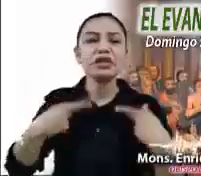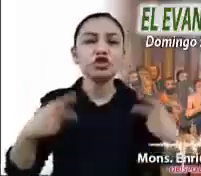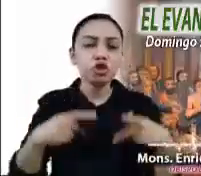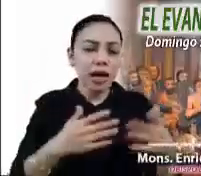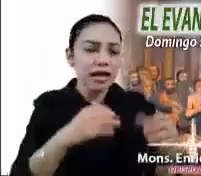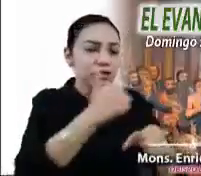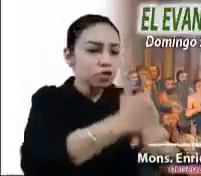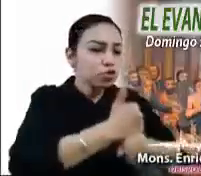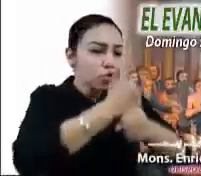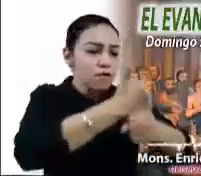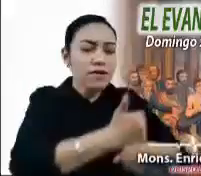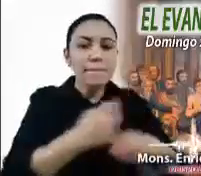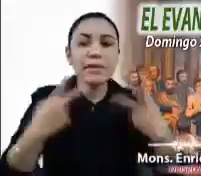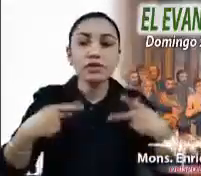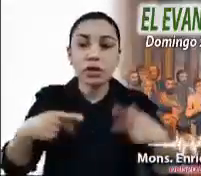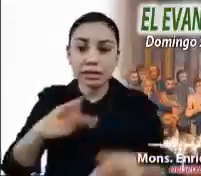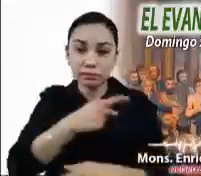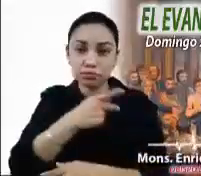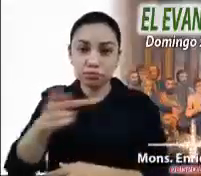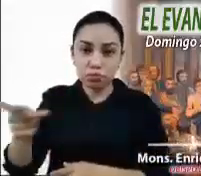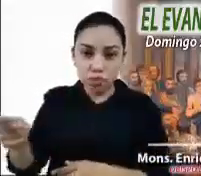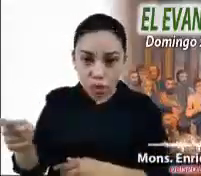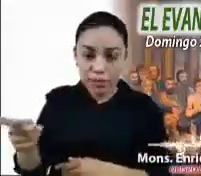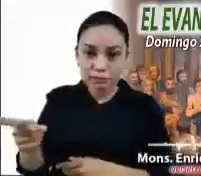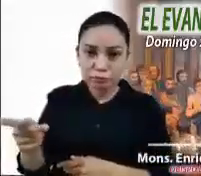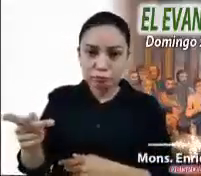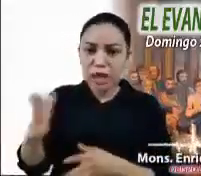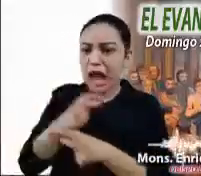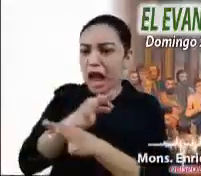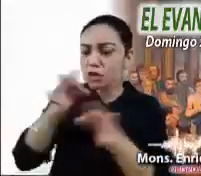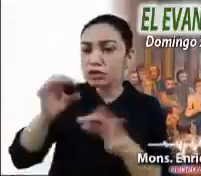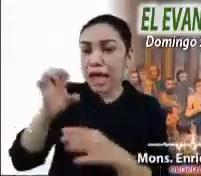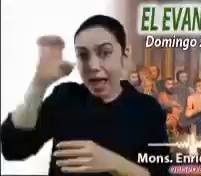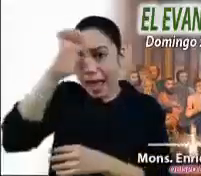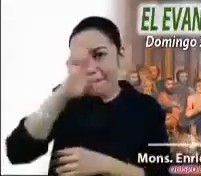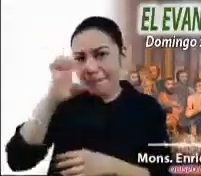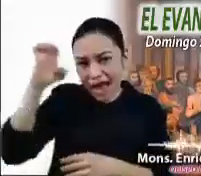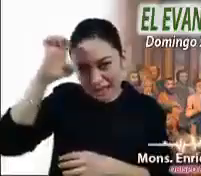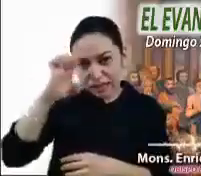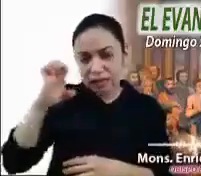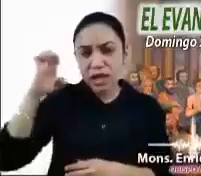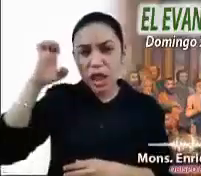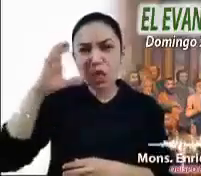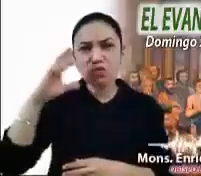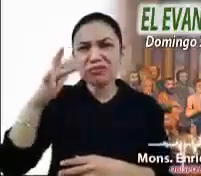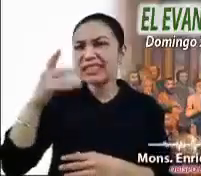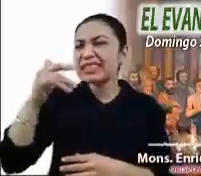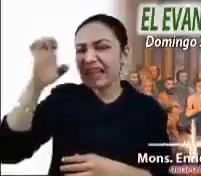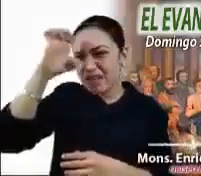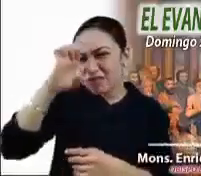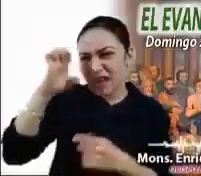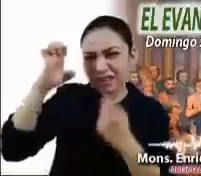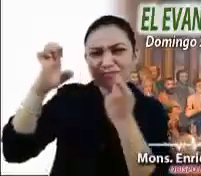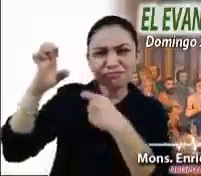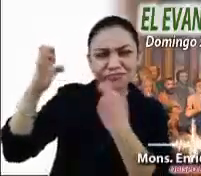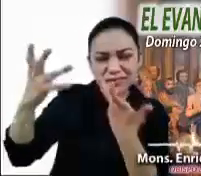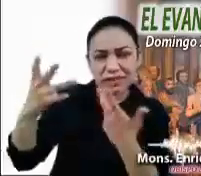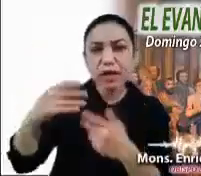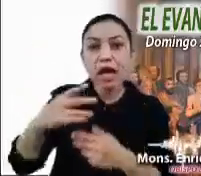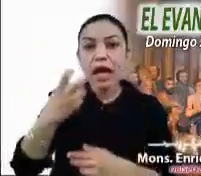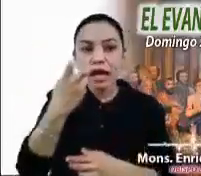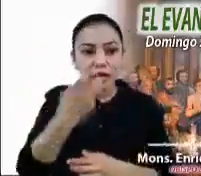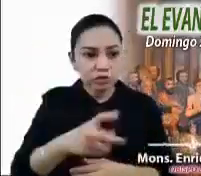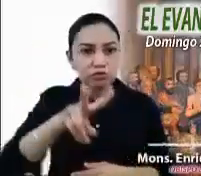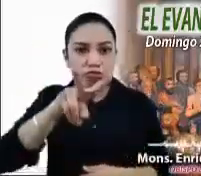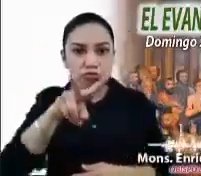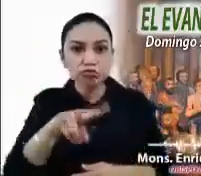y revolucionario que nos debería llevar a una completa transformación de nuestro mundo, nuestras estructuras y